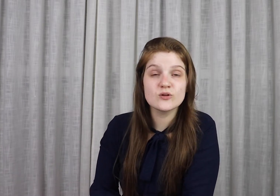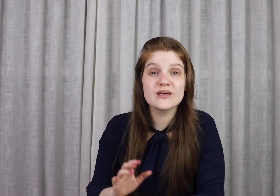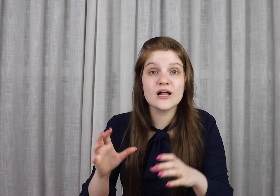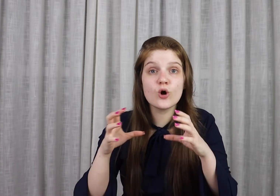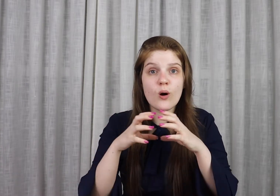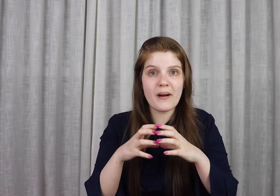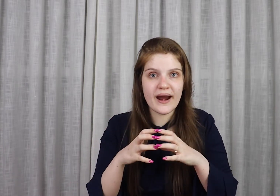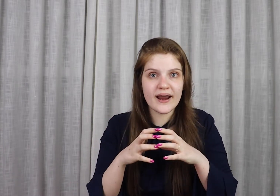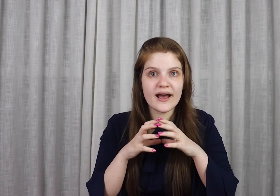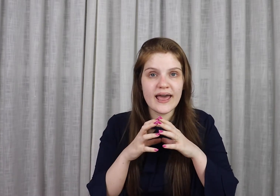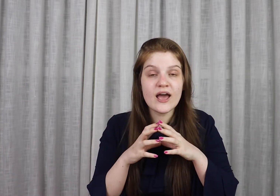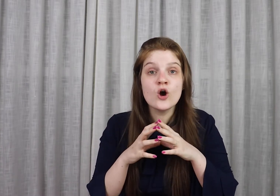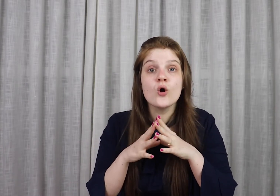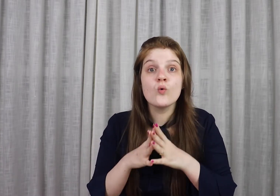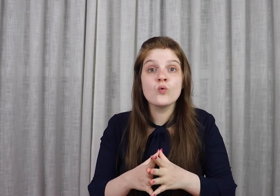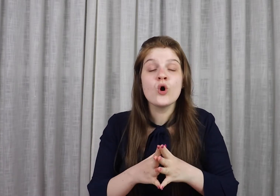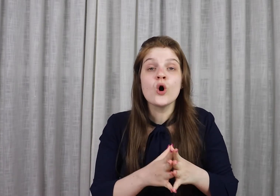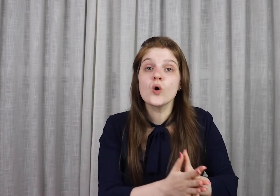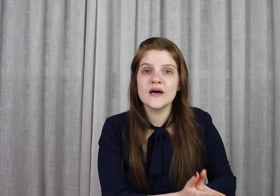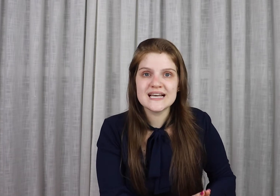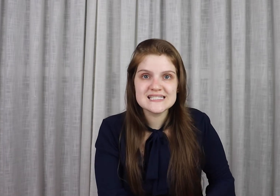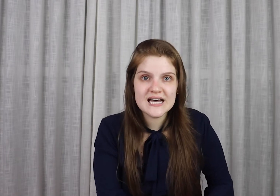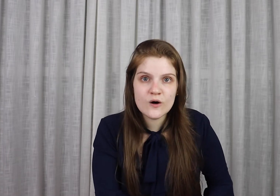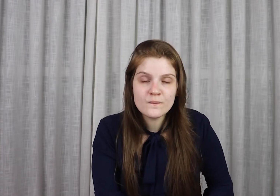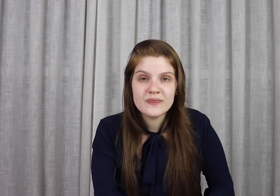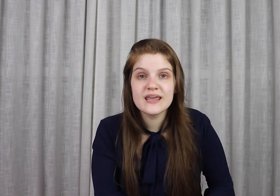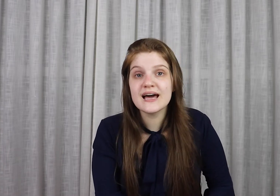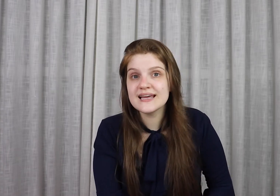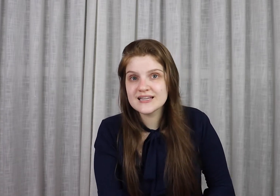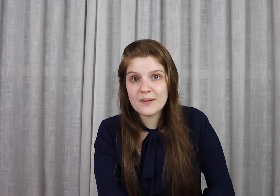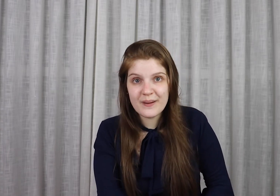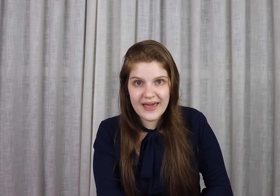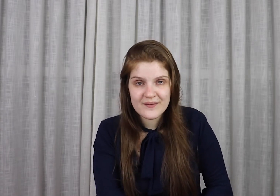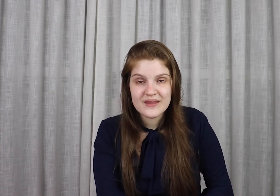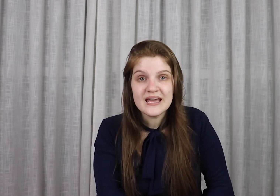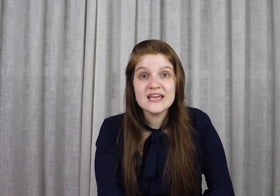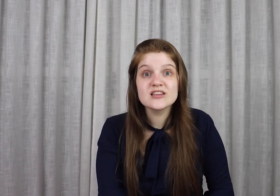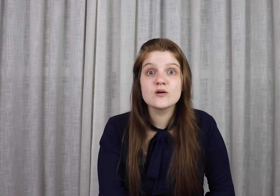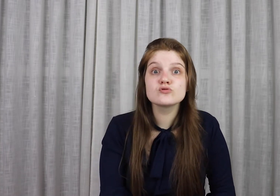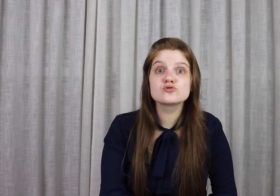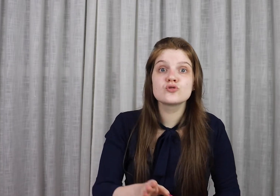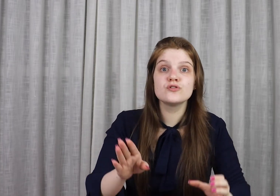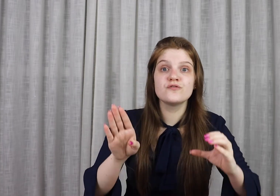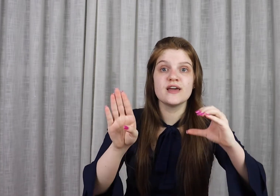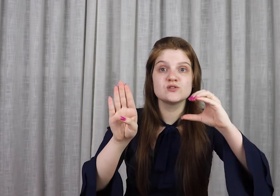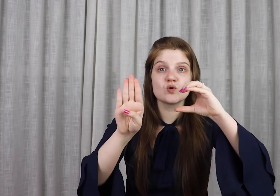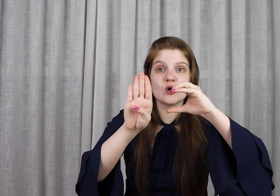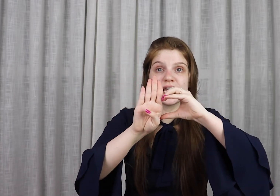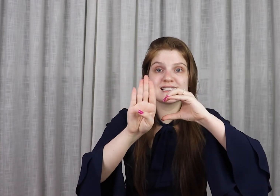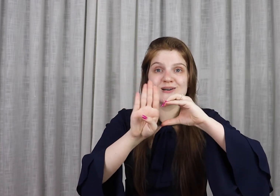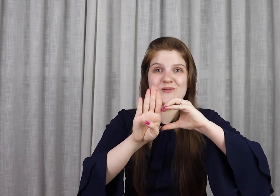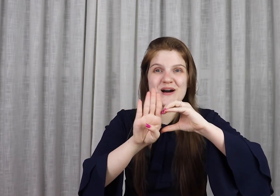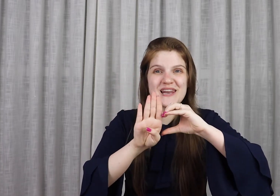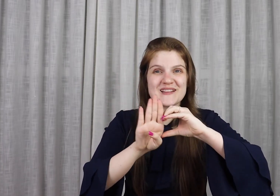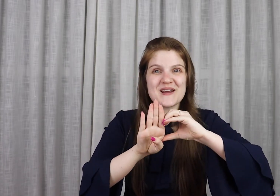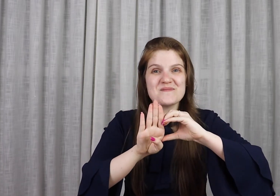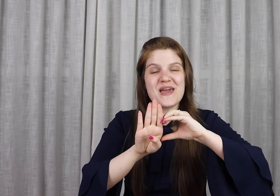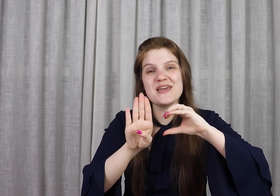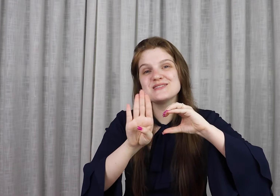que a logomarca é um coração e a letra B. Então o surdo fez o coração com a letra B e o